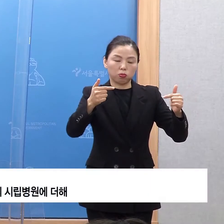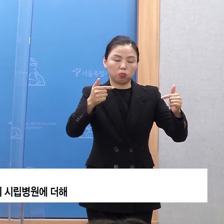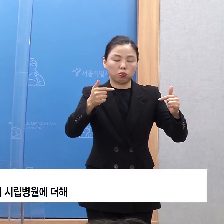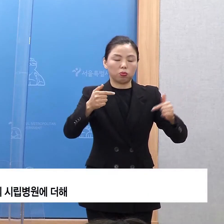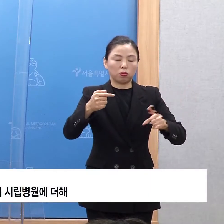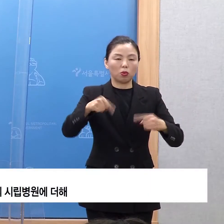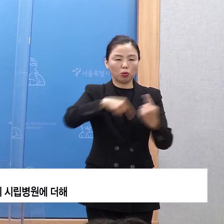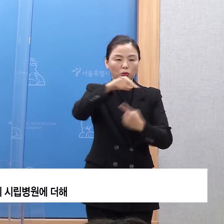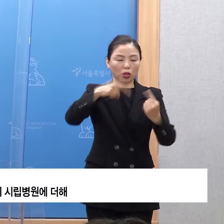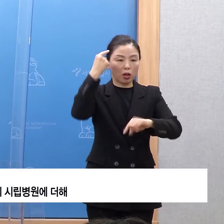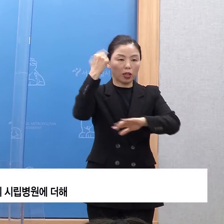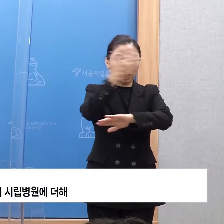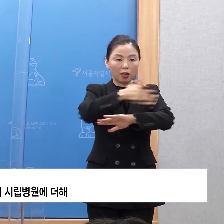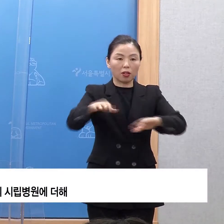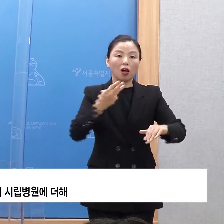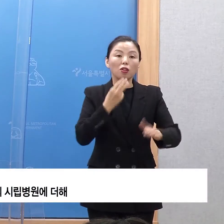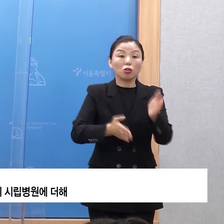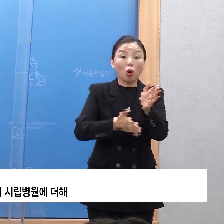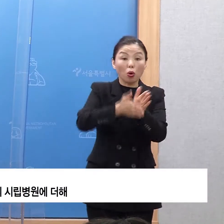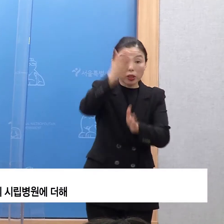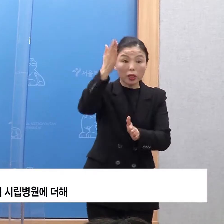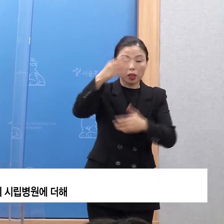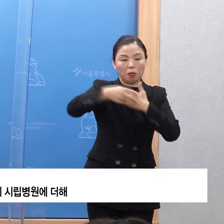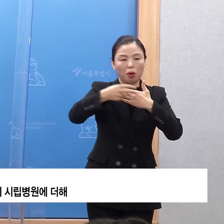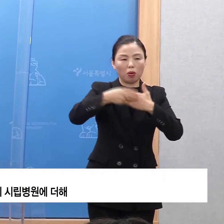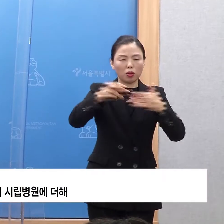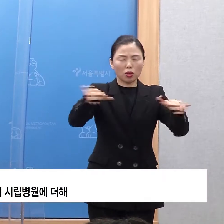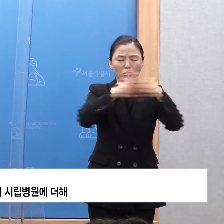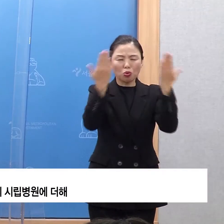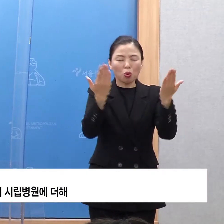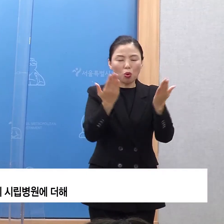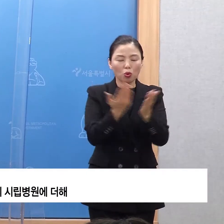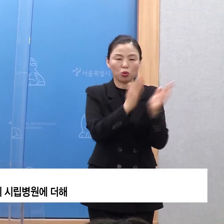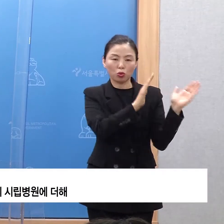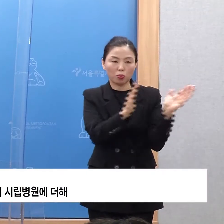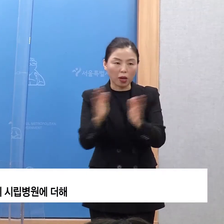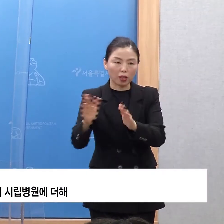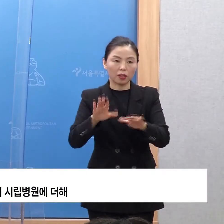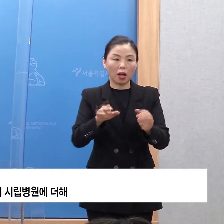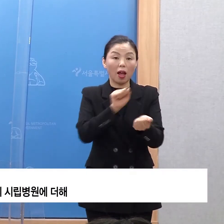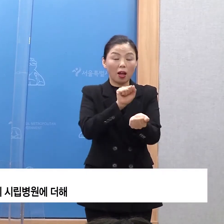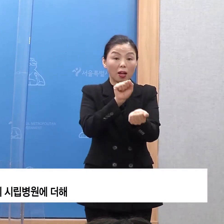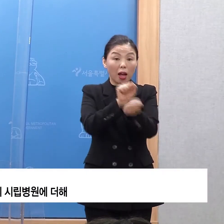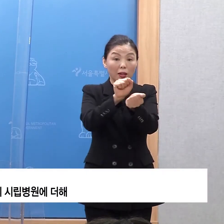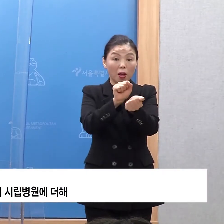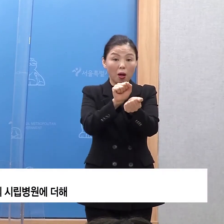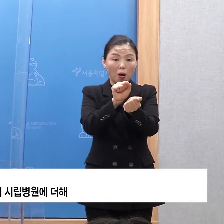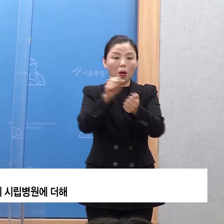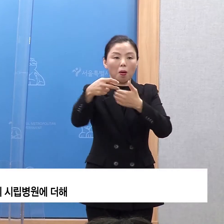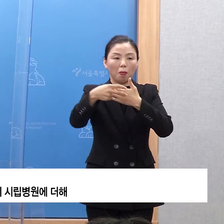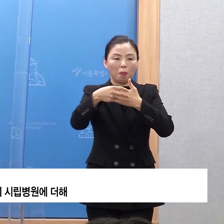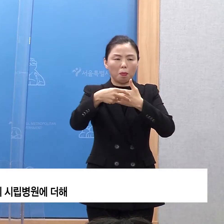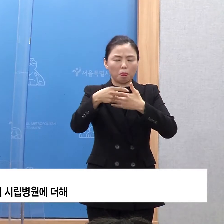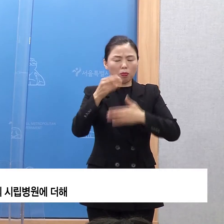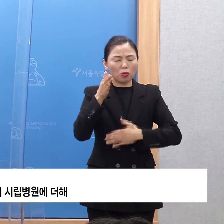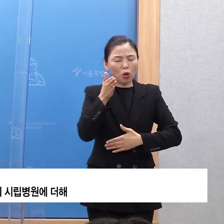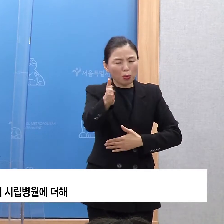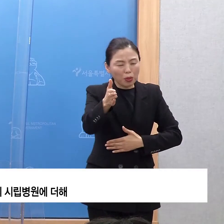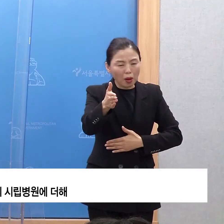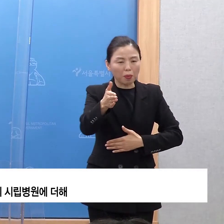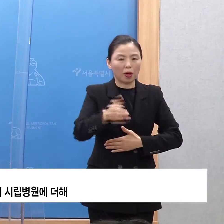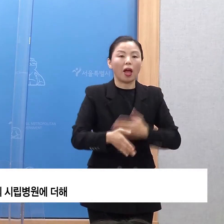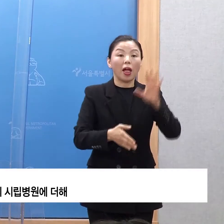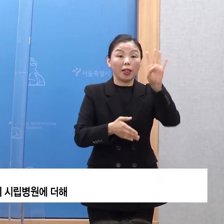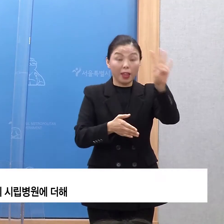서울시는 서울시립병원을 총동원하겠습니다. 현재 감염병 전담병원으로 100% 운영 중인